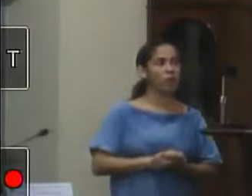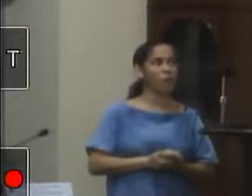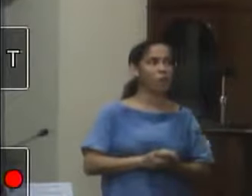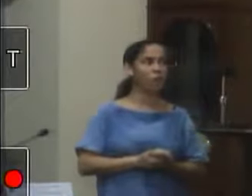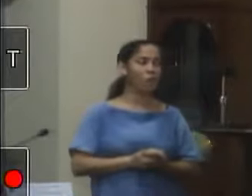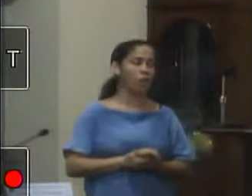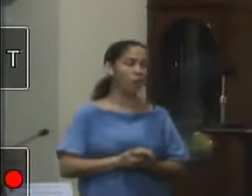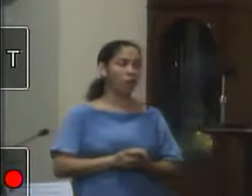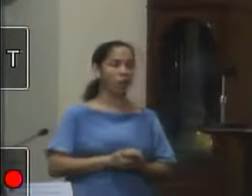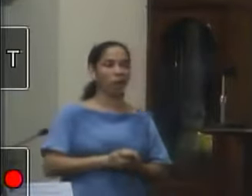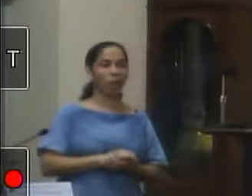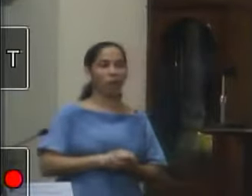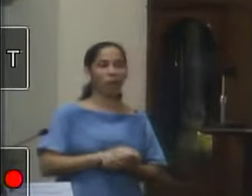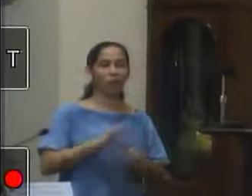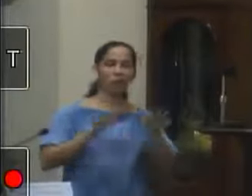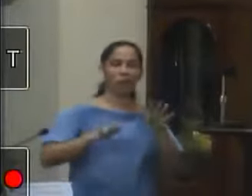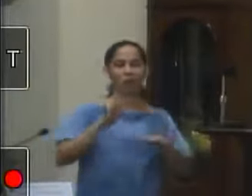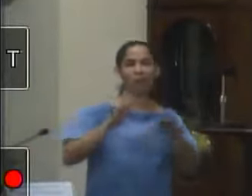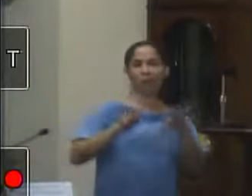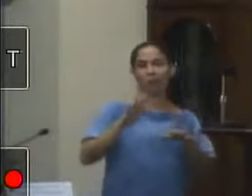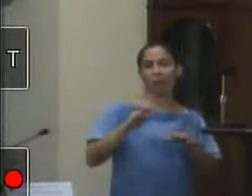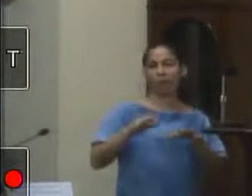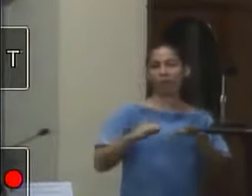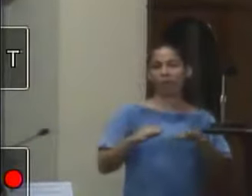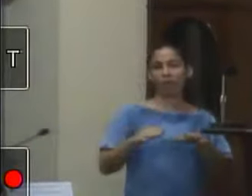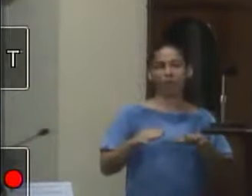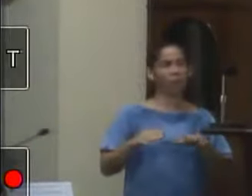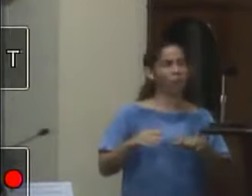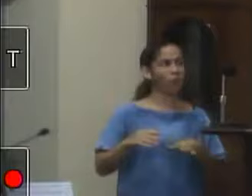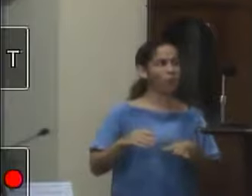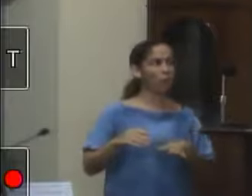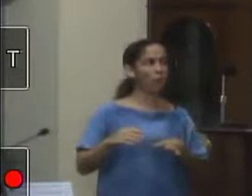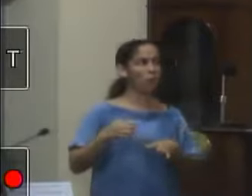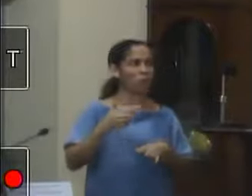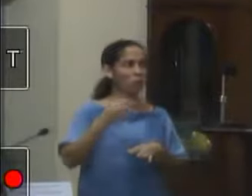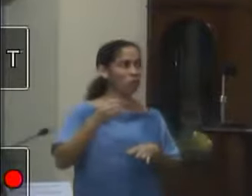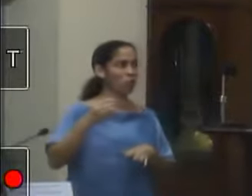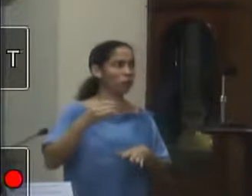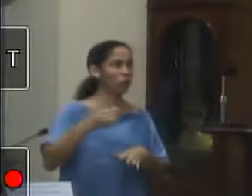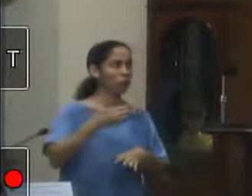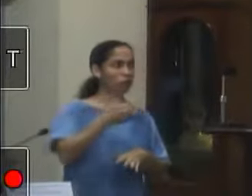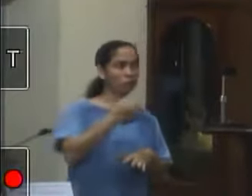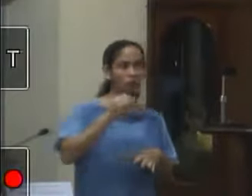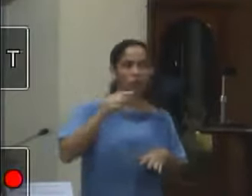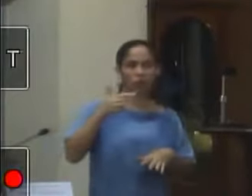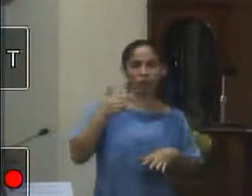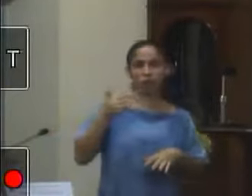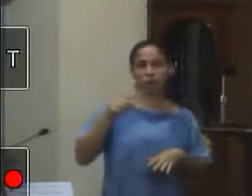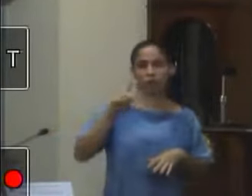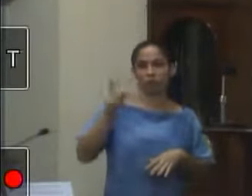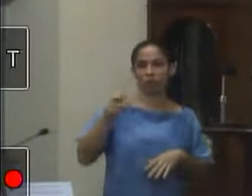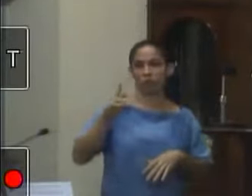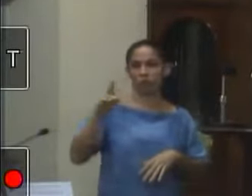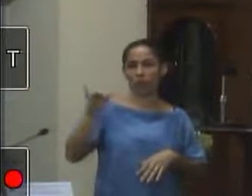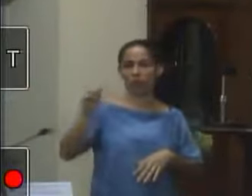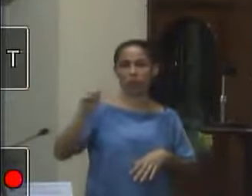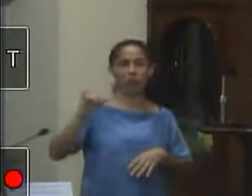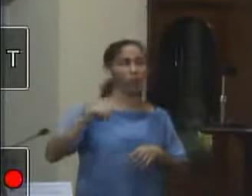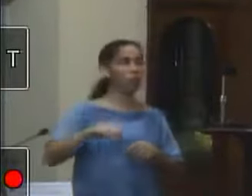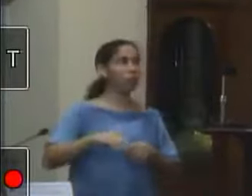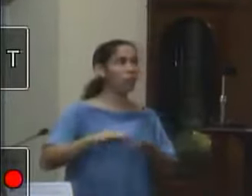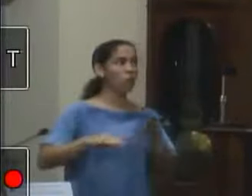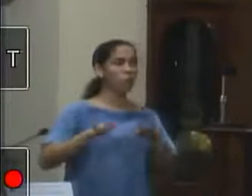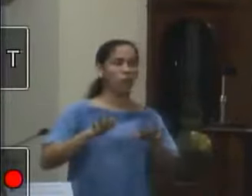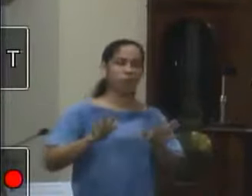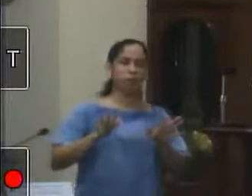Isso iria mais ou menos ficar em torno, os 20%, em torno de 10 a 12 mil reais, pelos levantamentos